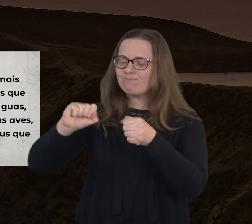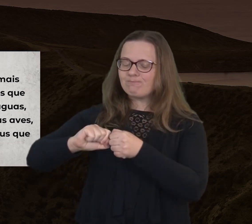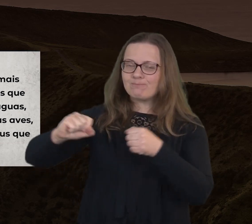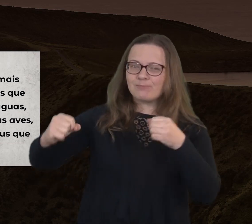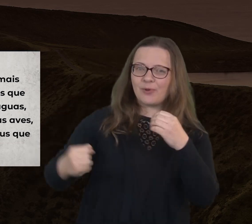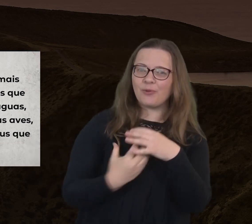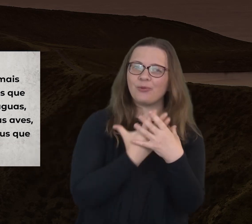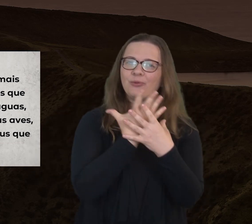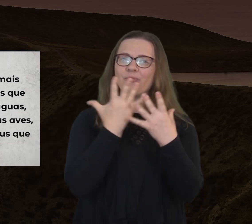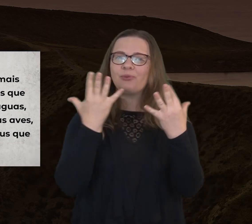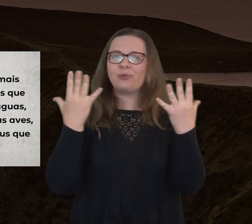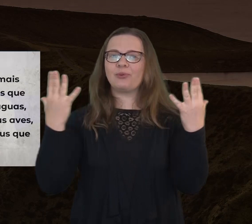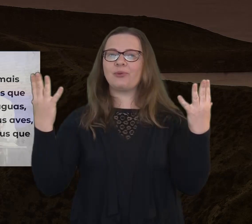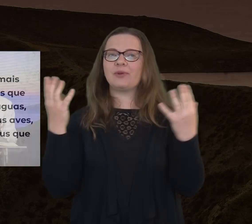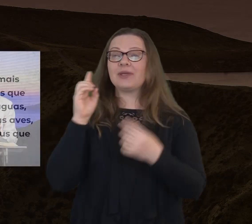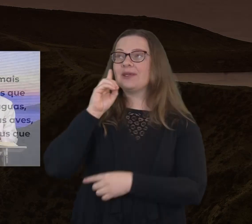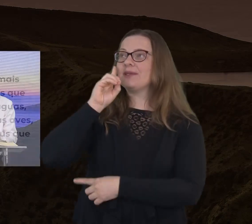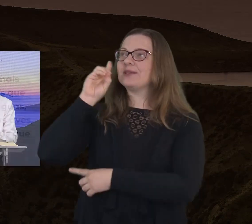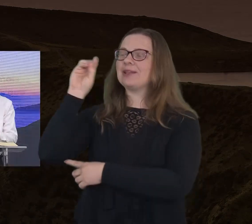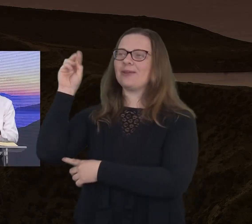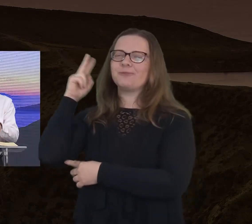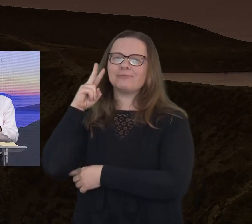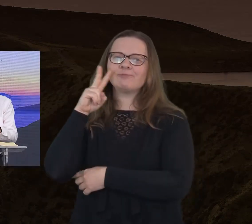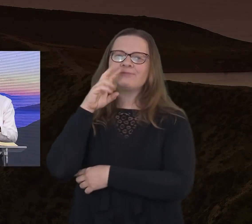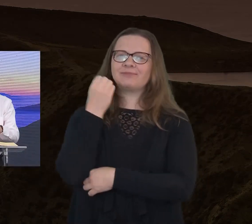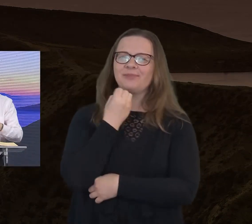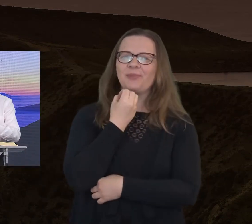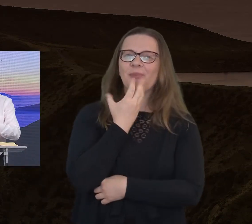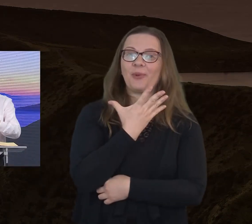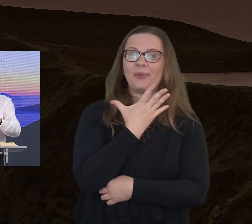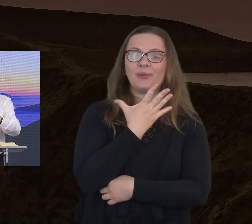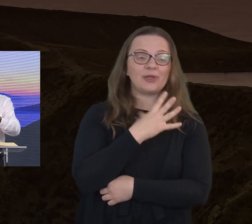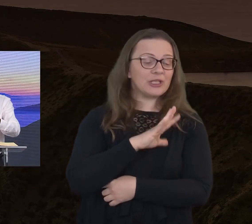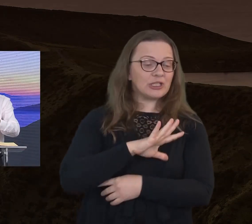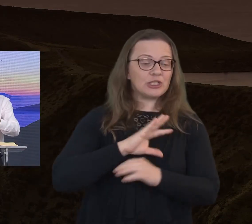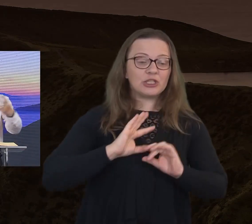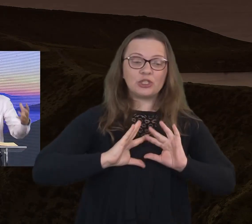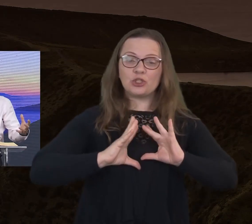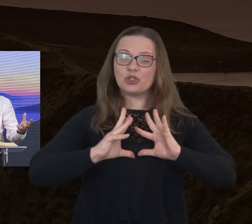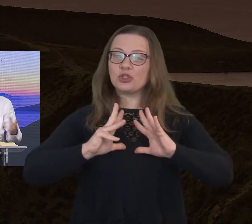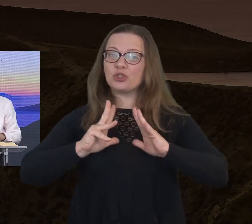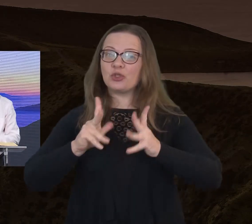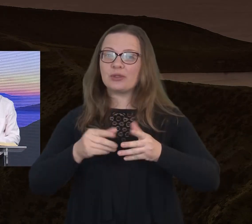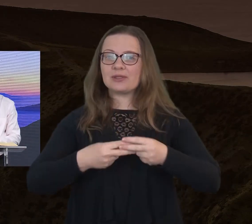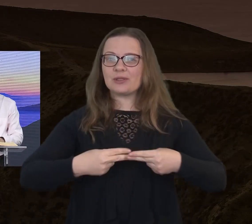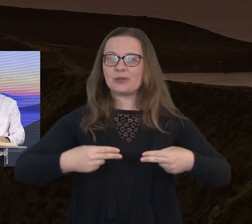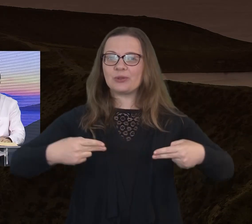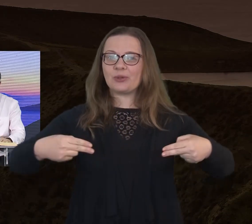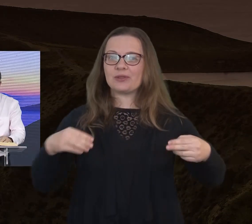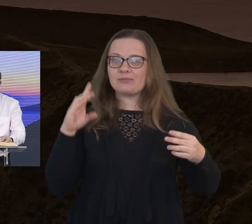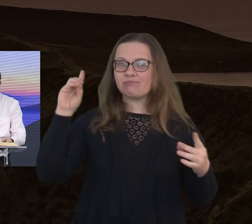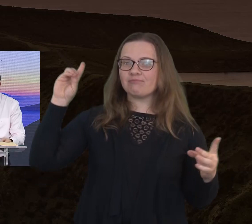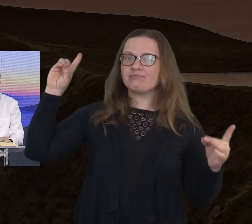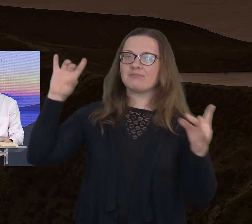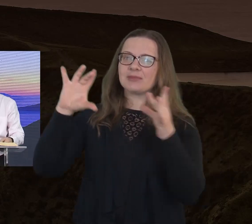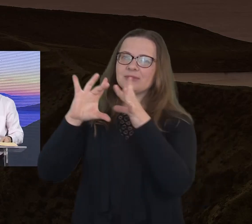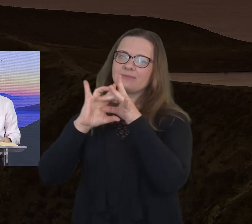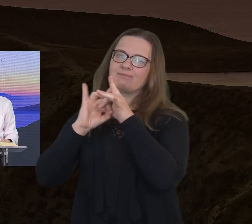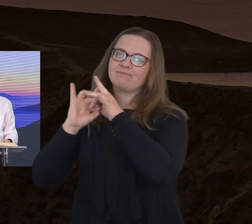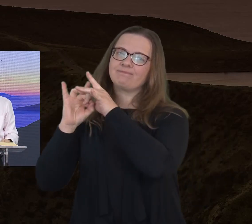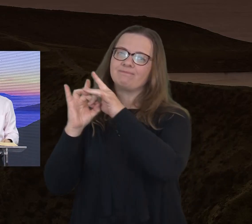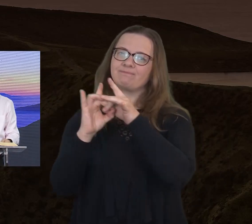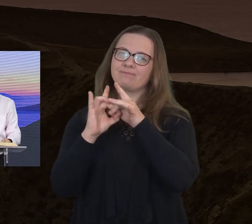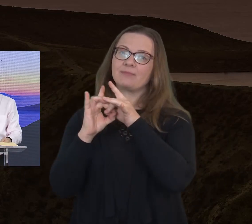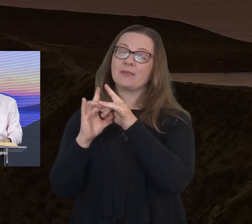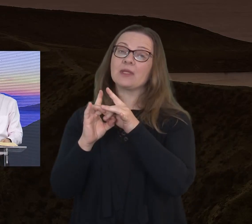estava conectada em Deus aqui na terra, a criação que ele restaurou aqui na terra. E no sexto